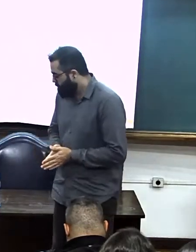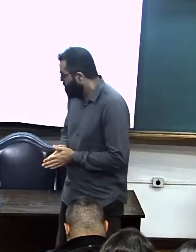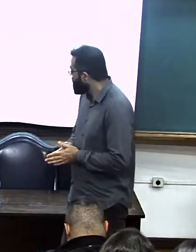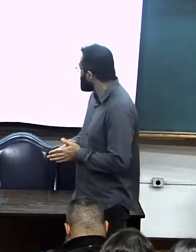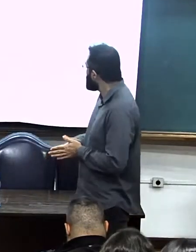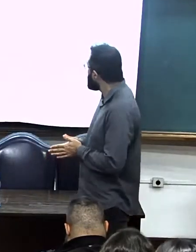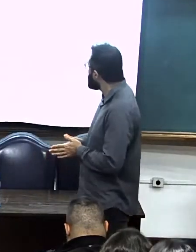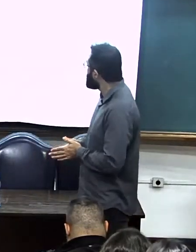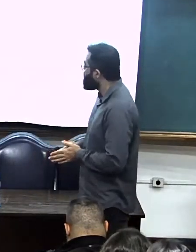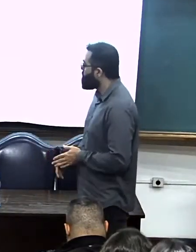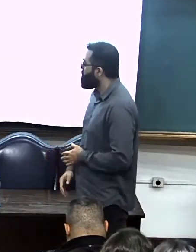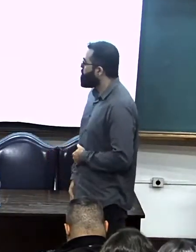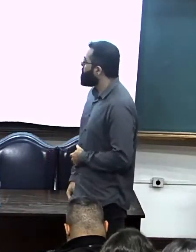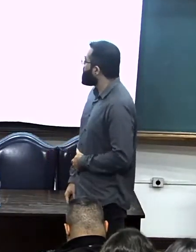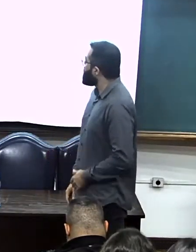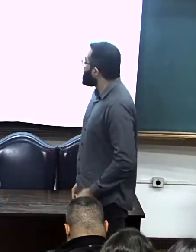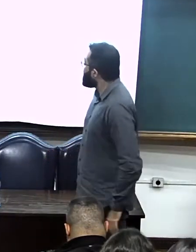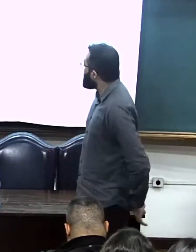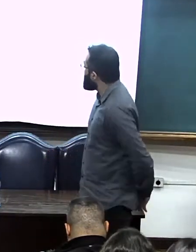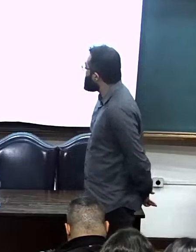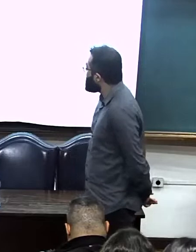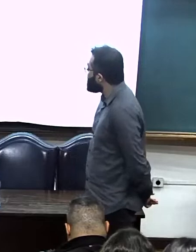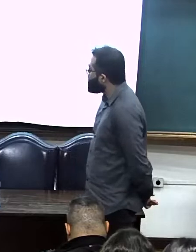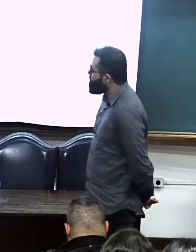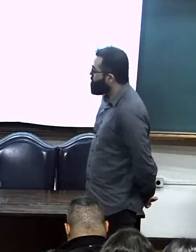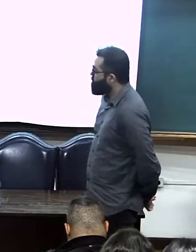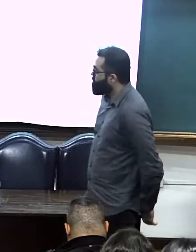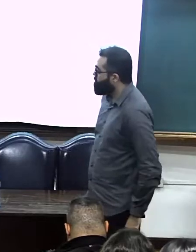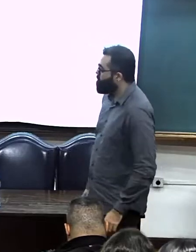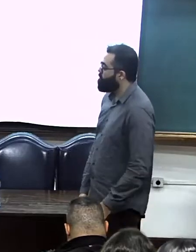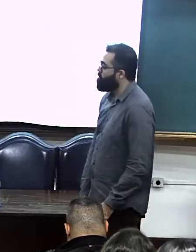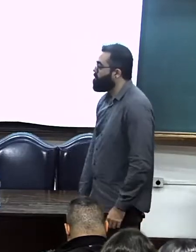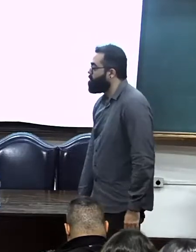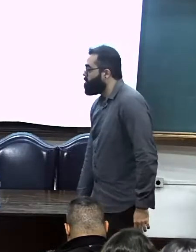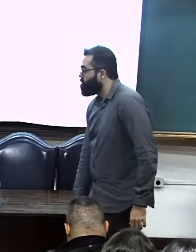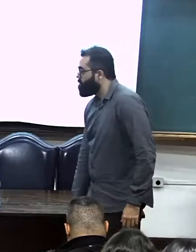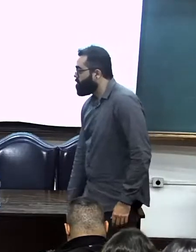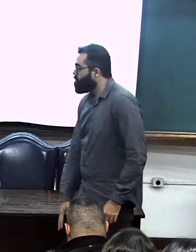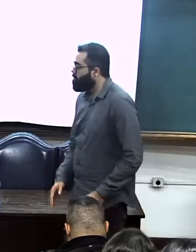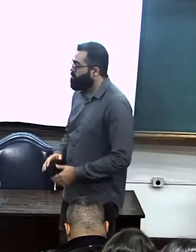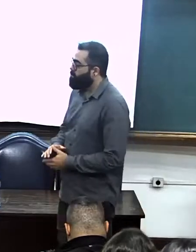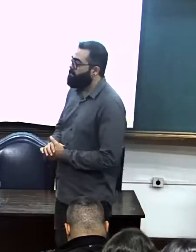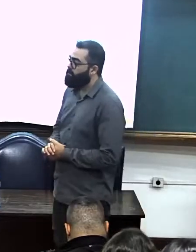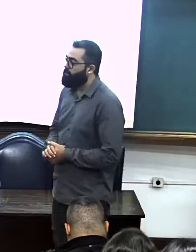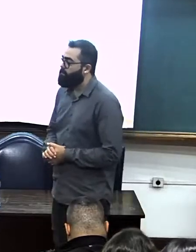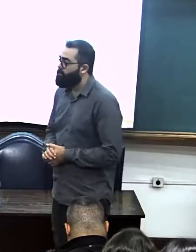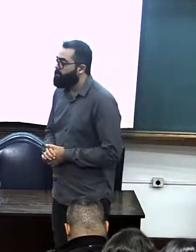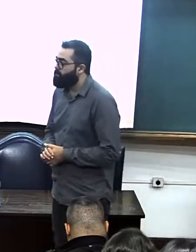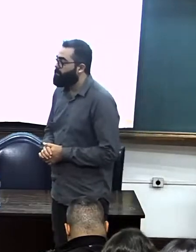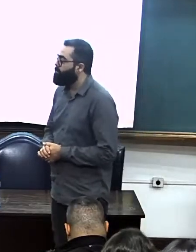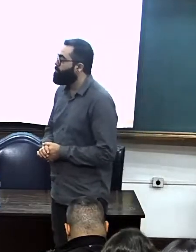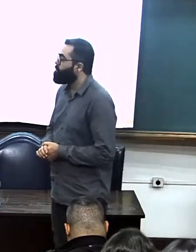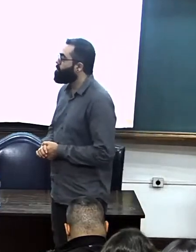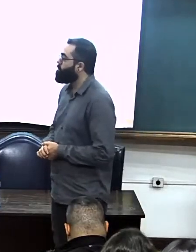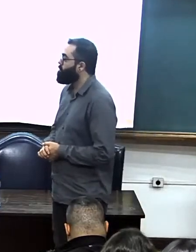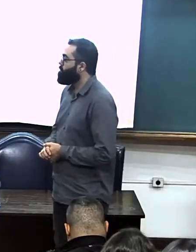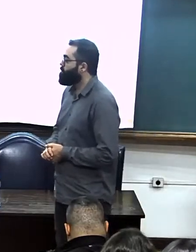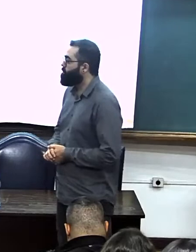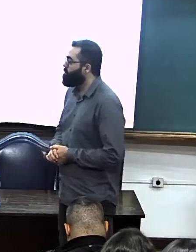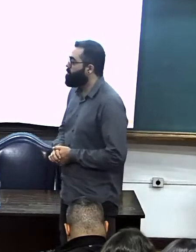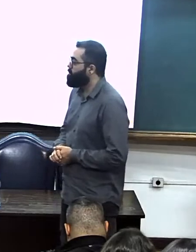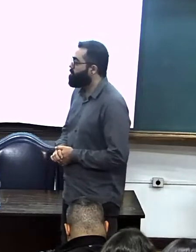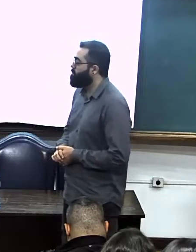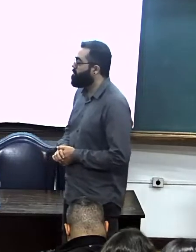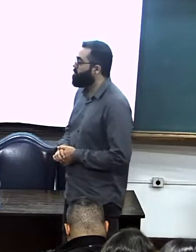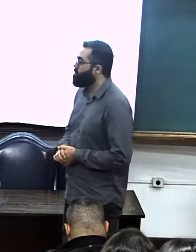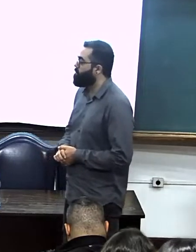outras. Portanto, a mandíbula vai descer mais. Né? O abrir mais aqui, eu tenho que fazer uma correção, é descer mais. Se eu coloco o